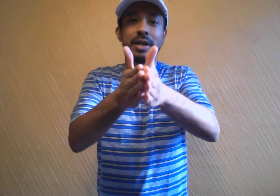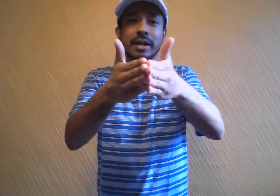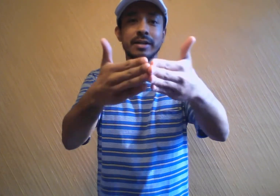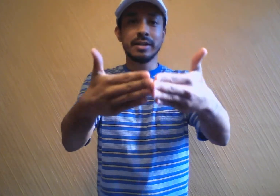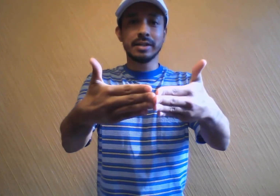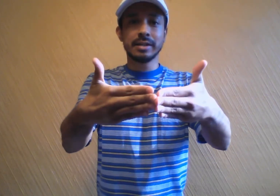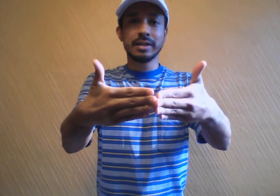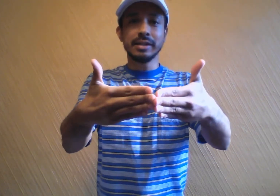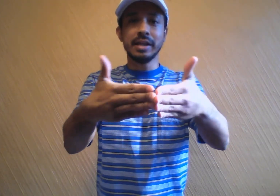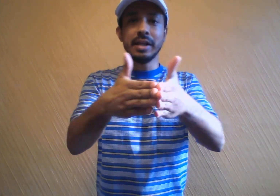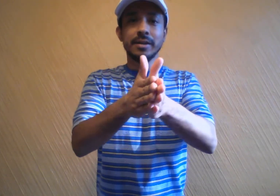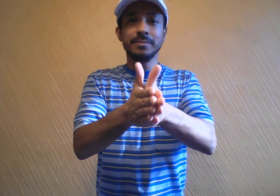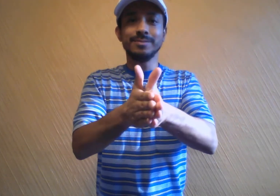afuera. Cartera.